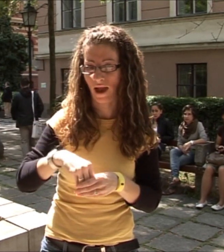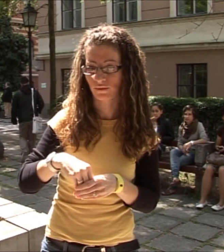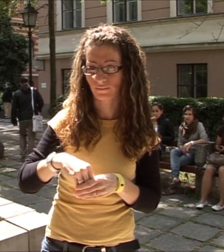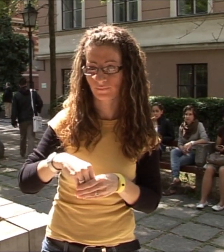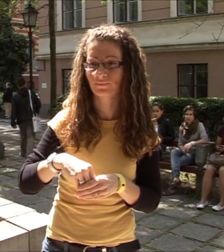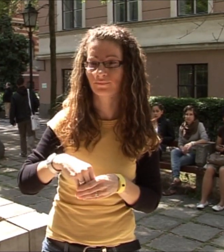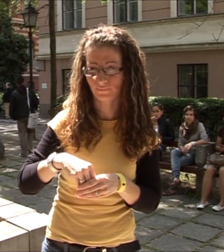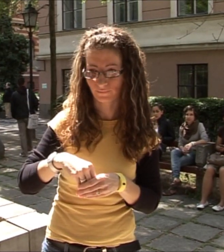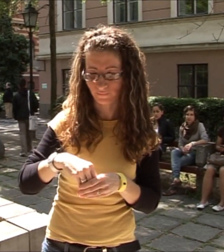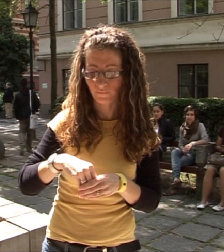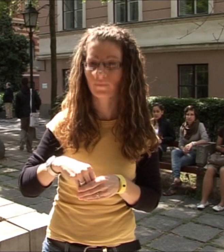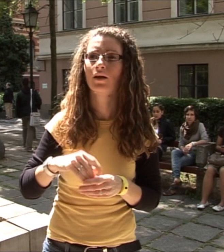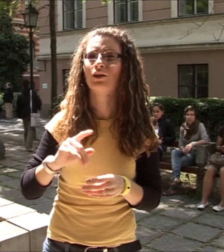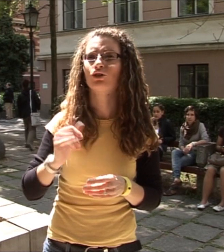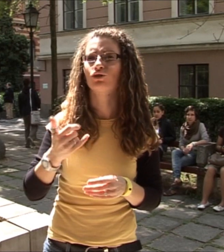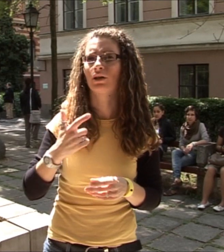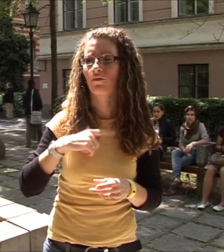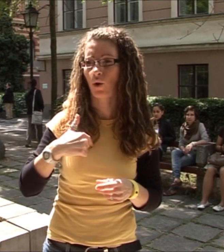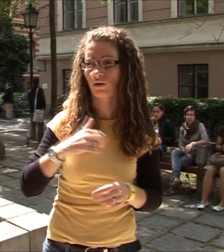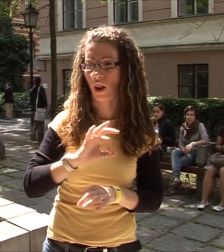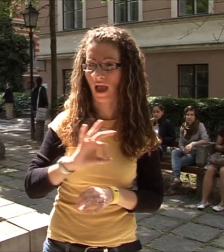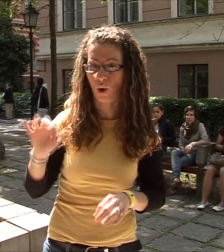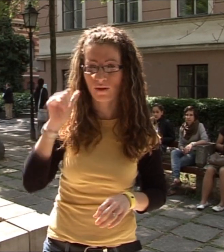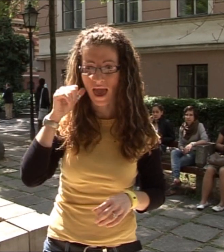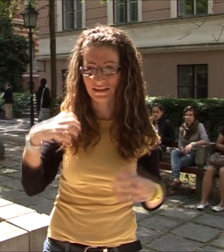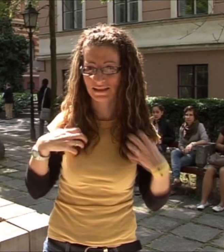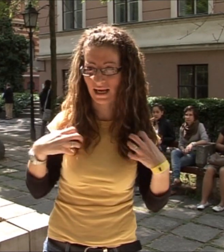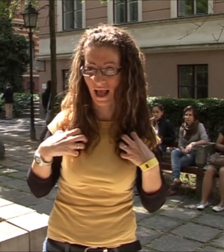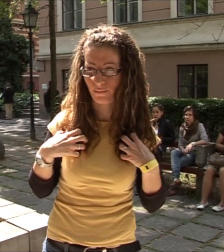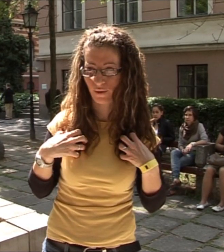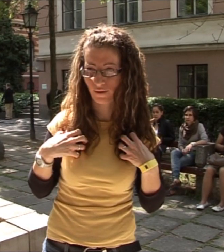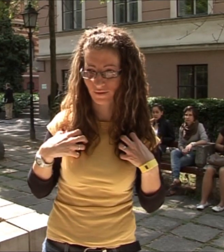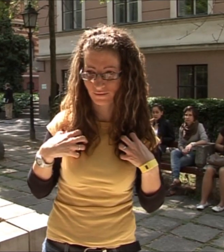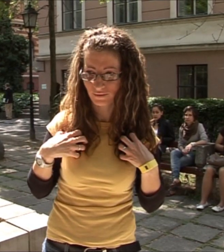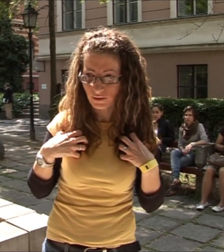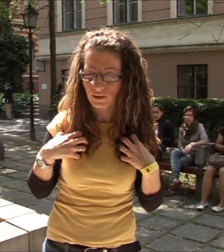dei általános iskolában és én voltam a legjobb lányszereplő